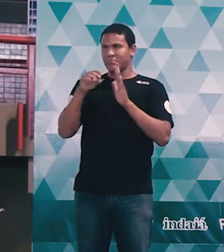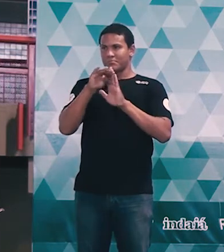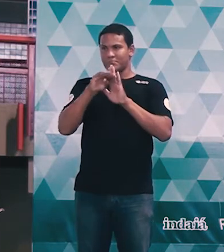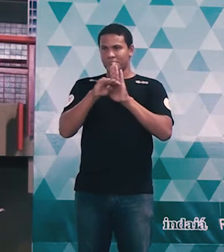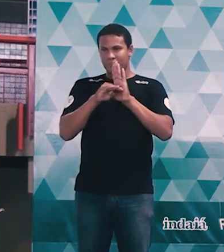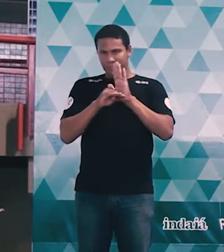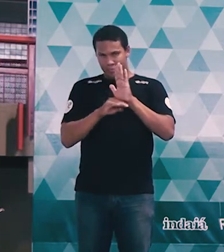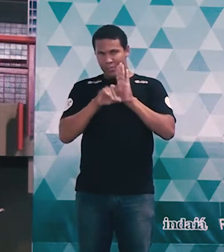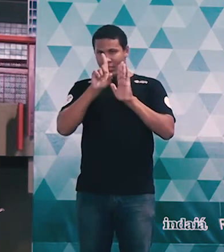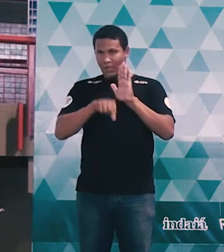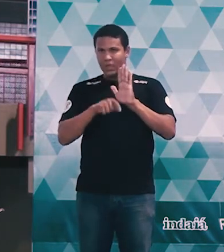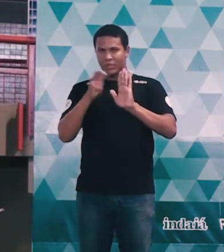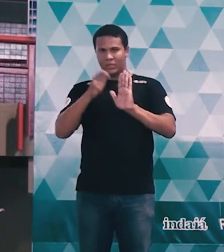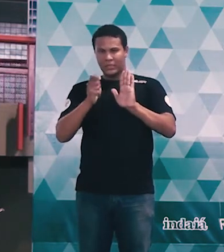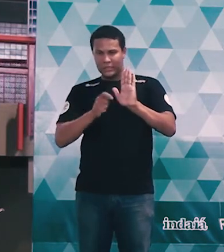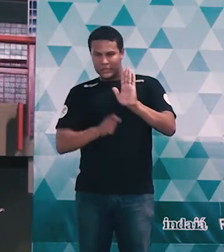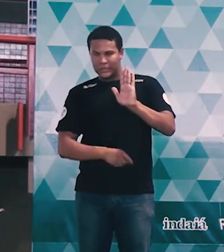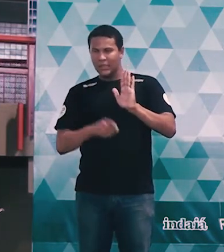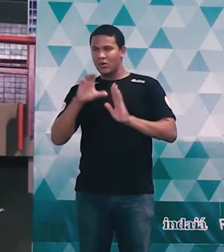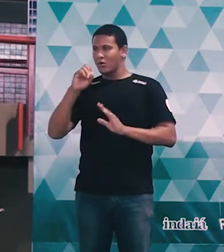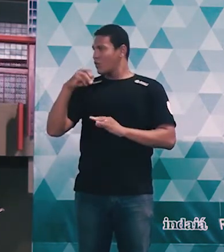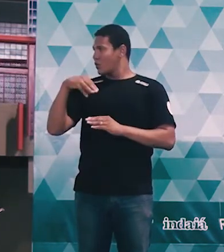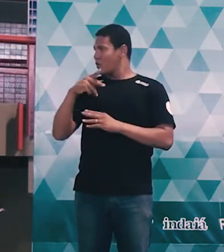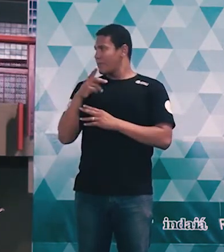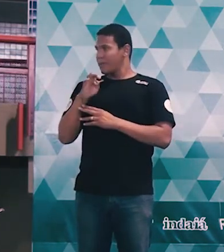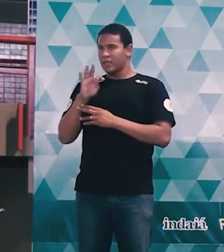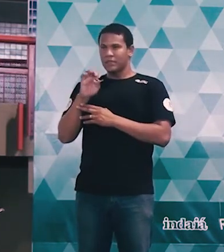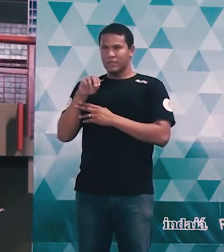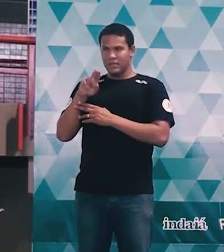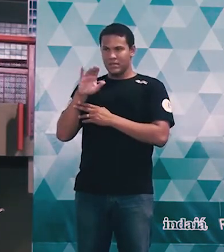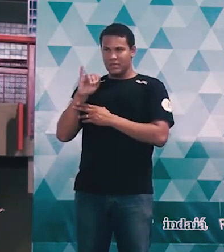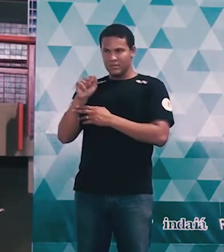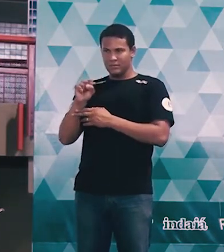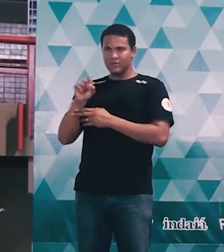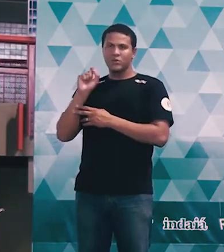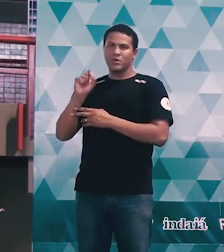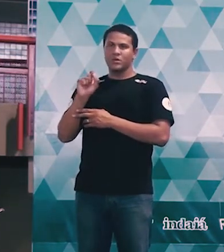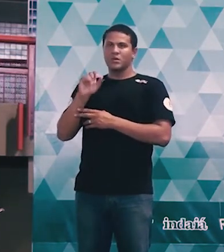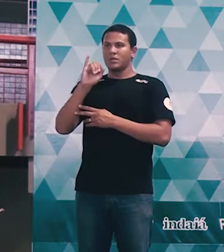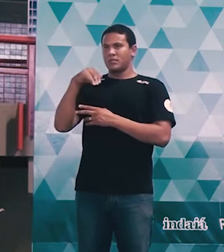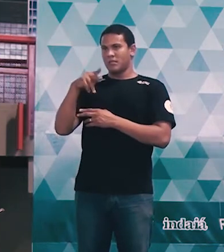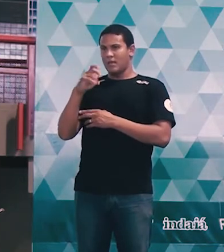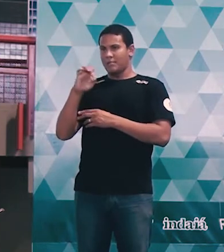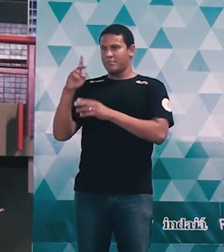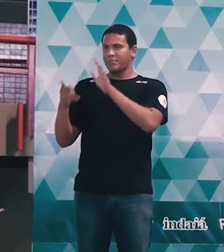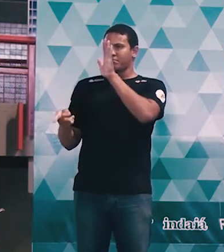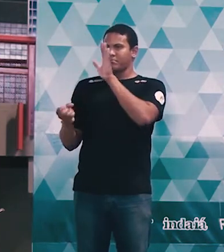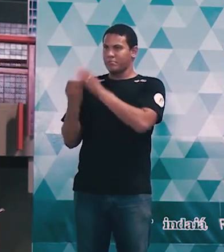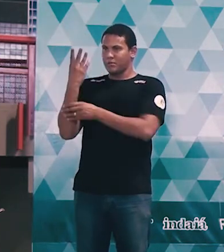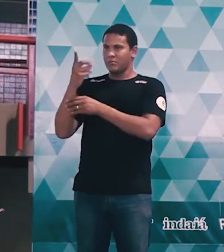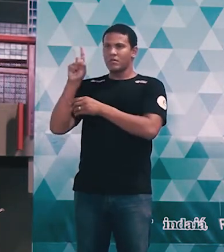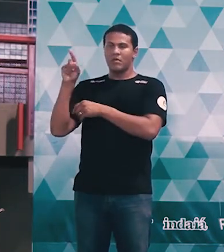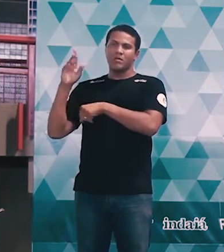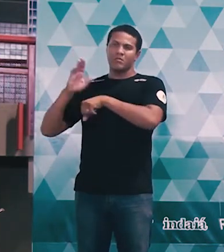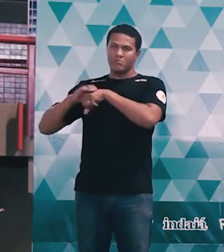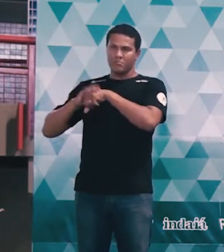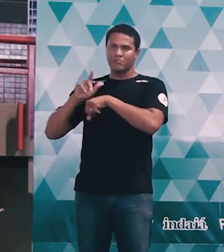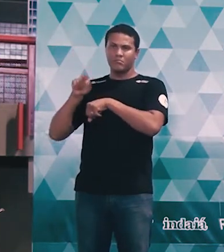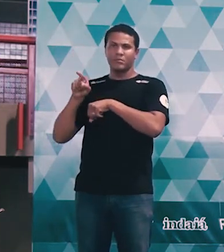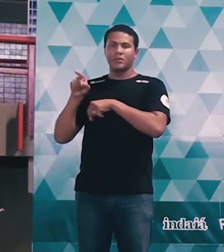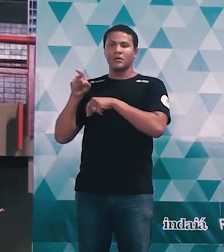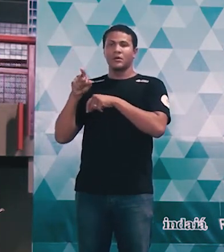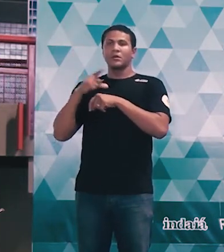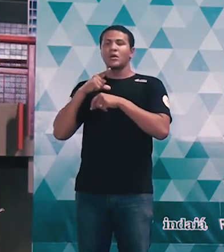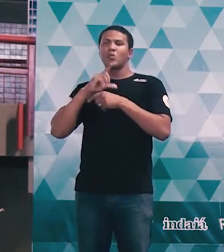e dentro desse documento, o que é que o INEP mostra para a gente? As habilidades e competências que o estudante precisa